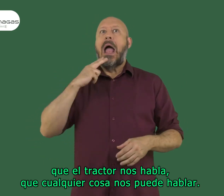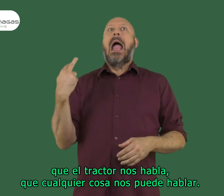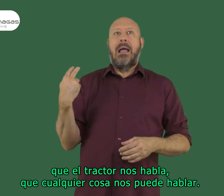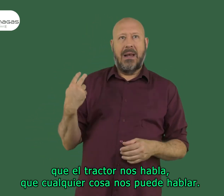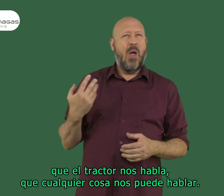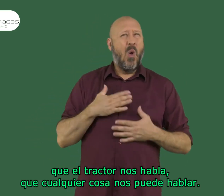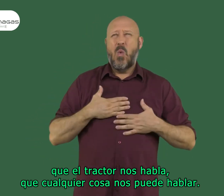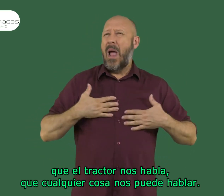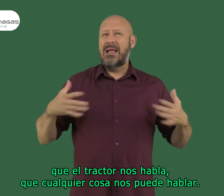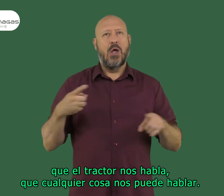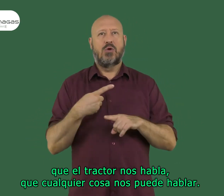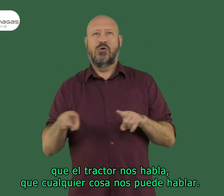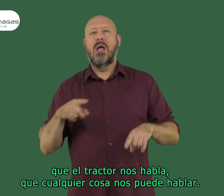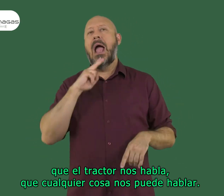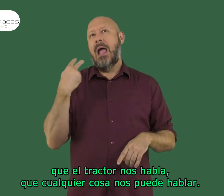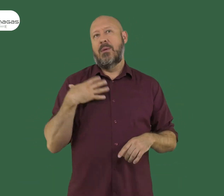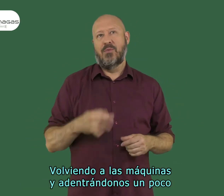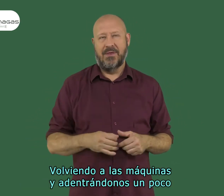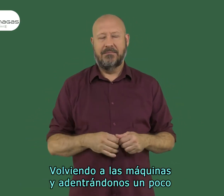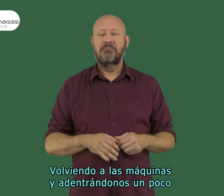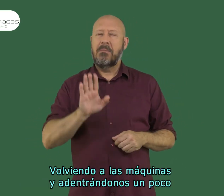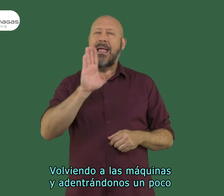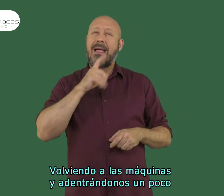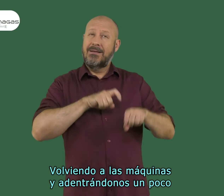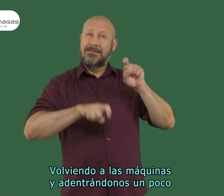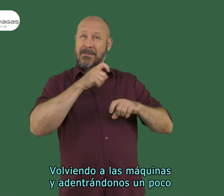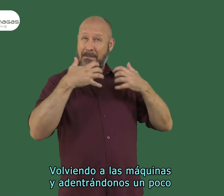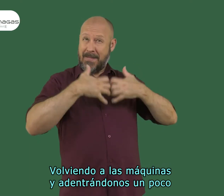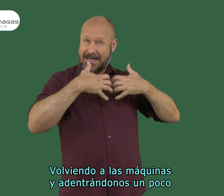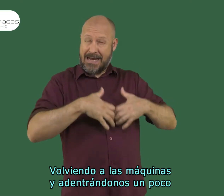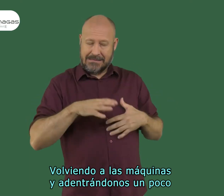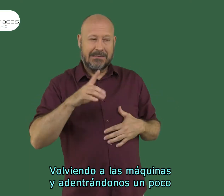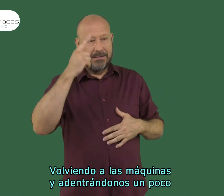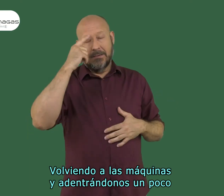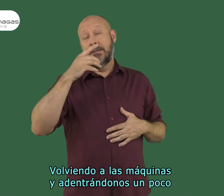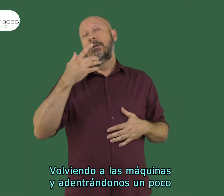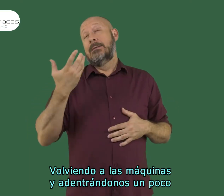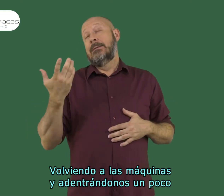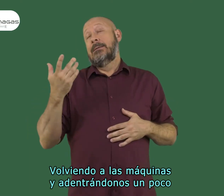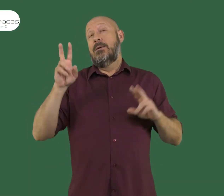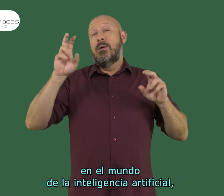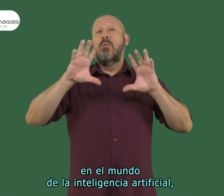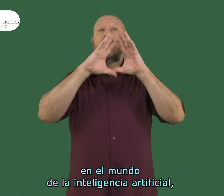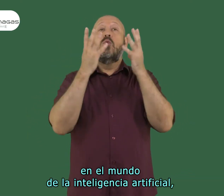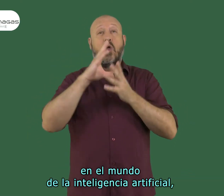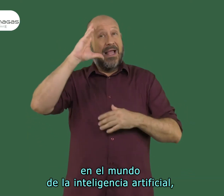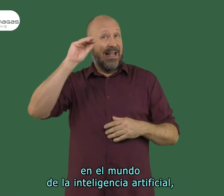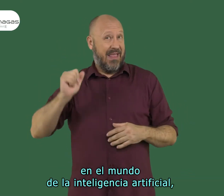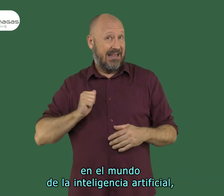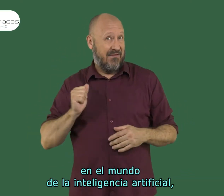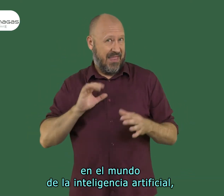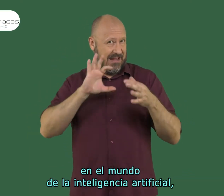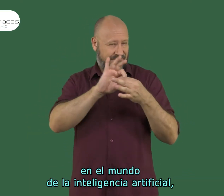habla, que cualquier cosa nos puede hablar. Volviendo a las máquinas y adentrándonos un poco en el mundo ya de la